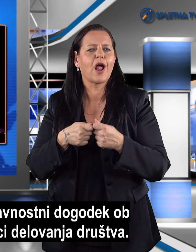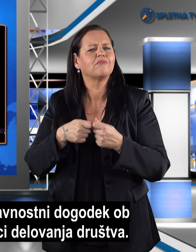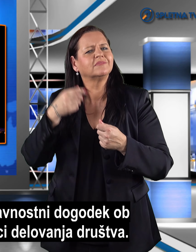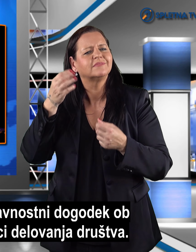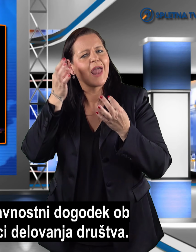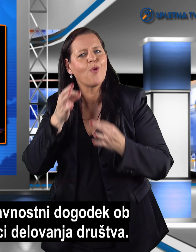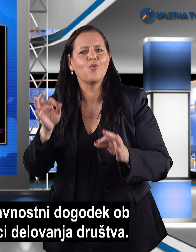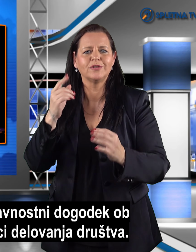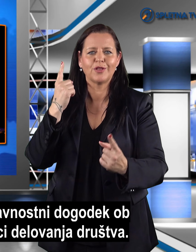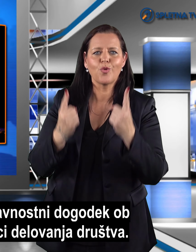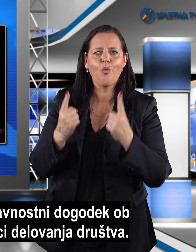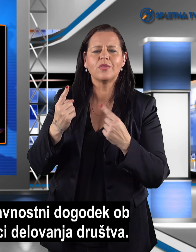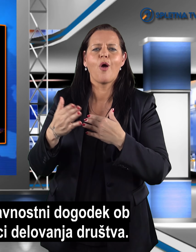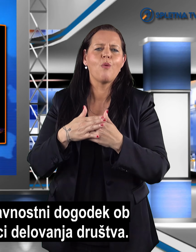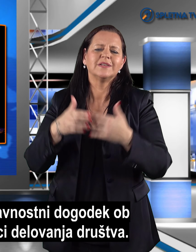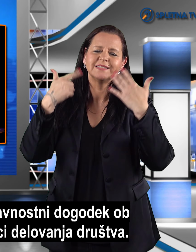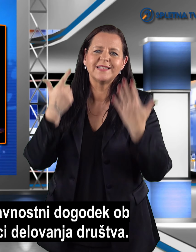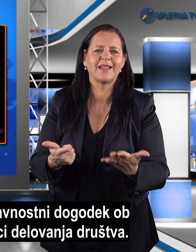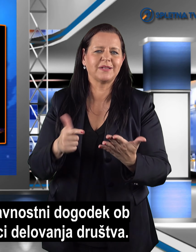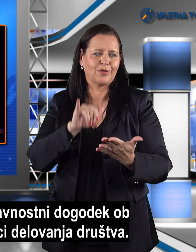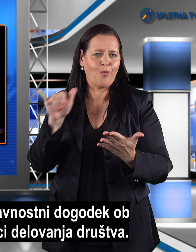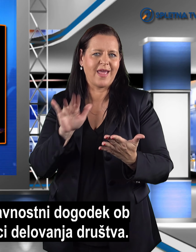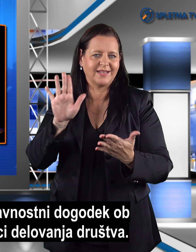ob 80. obletnici delovanja društva.